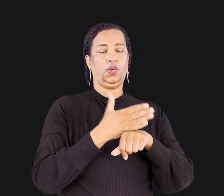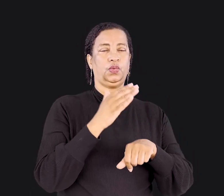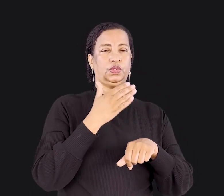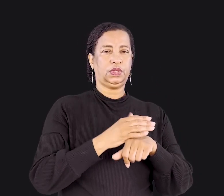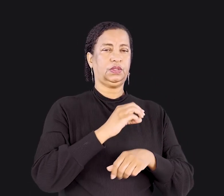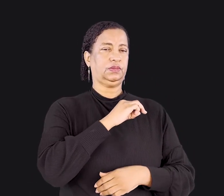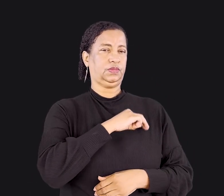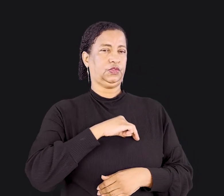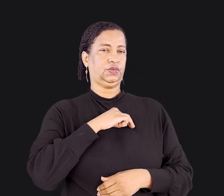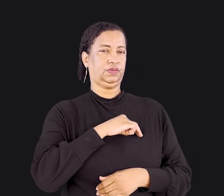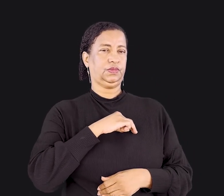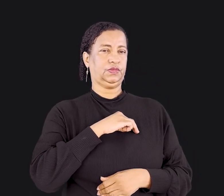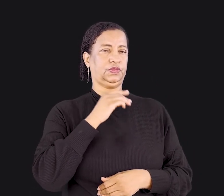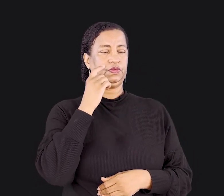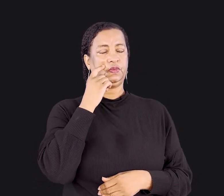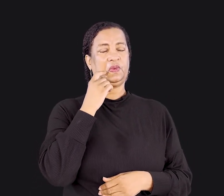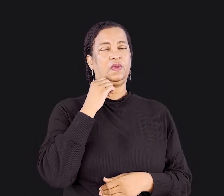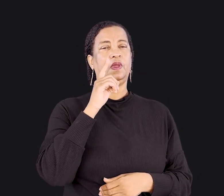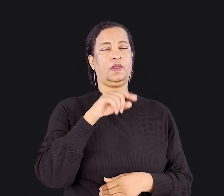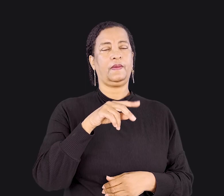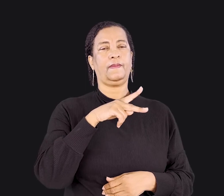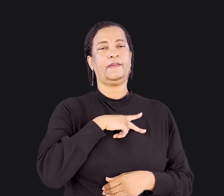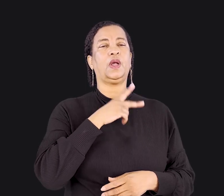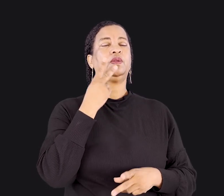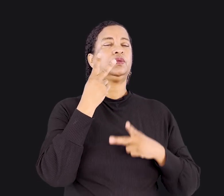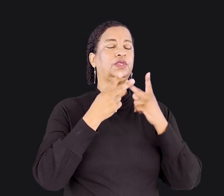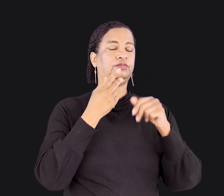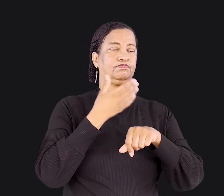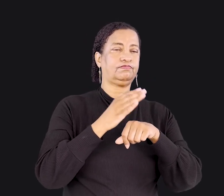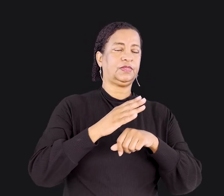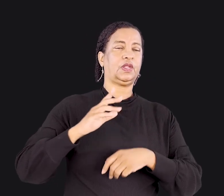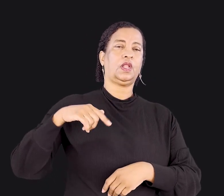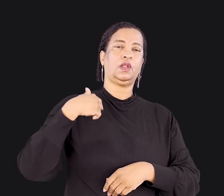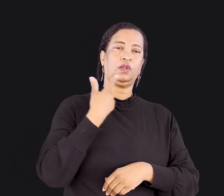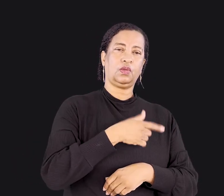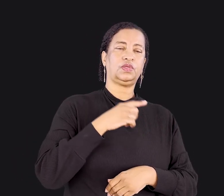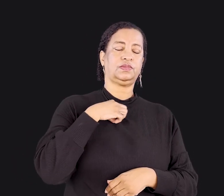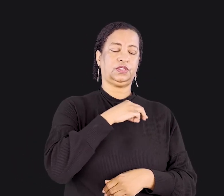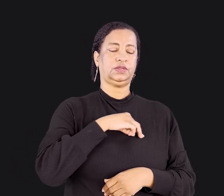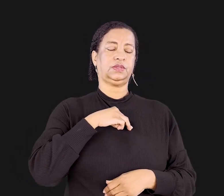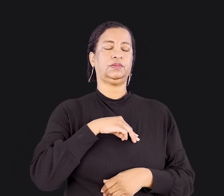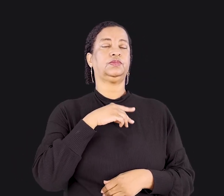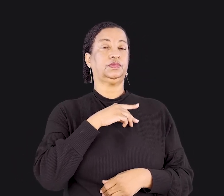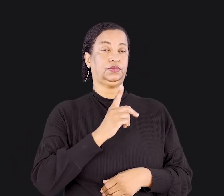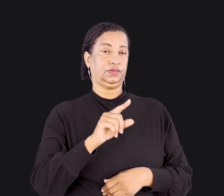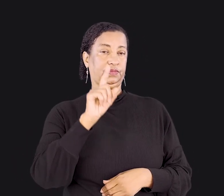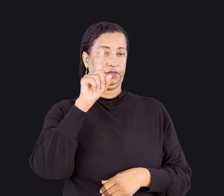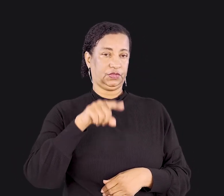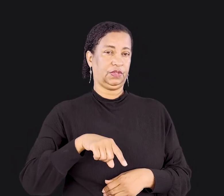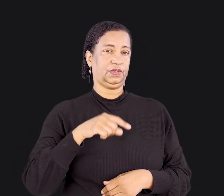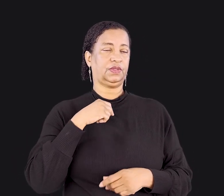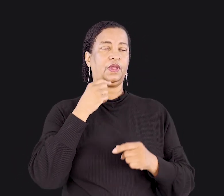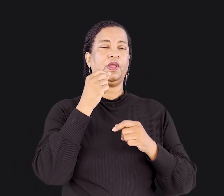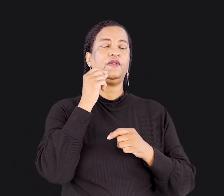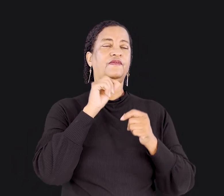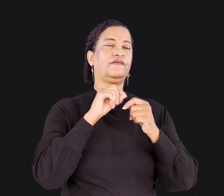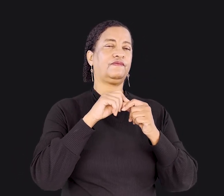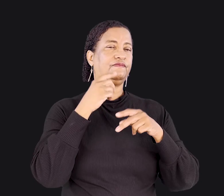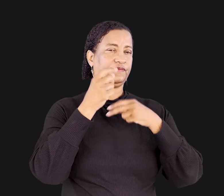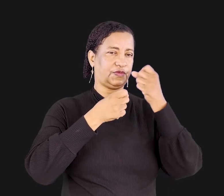treinamento do ministro. Paulo diz que é assim que Deus nos treina para sermos ministros. Ele faz referência a uma experiência que teve na